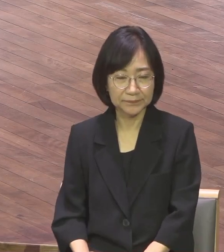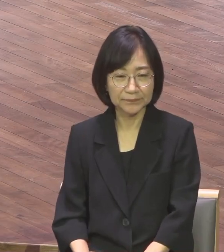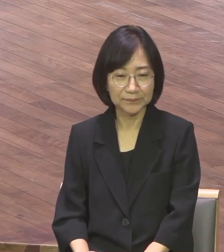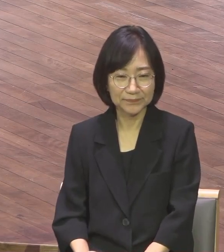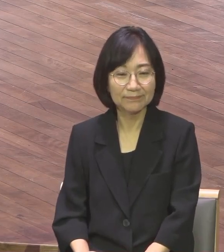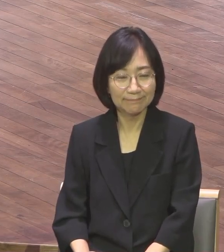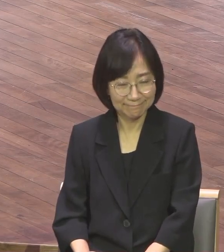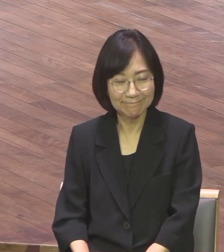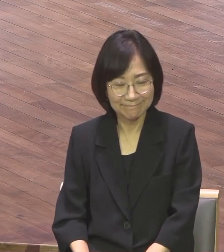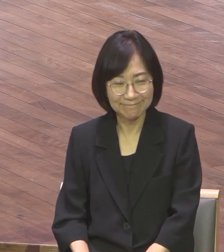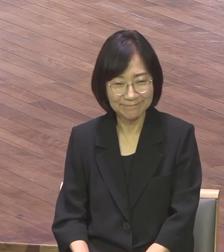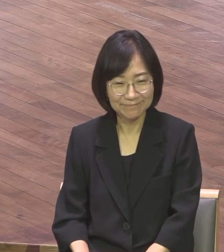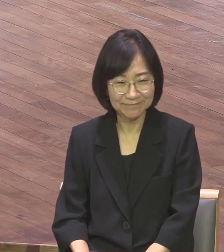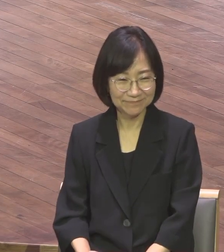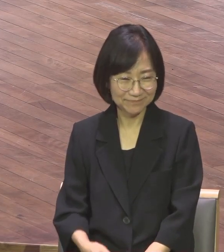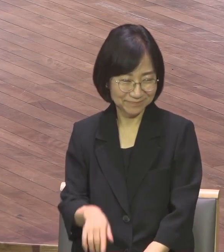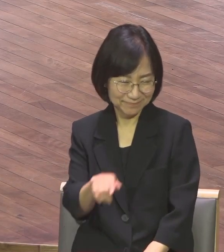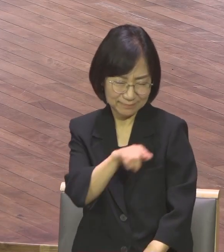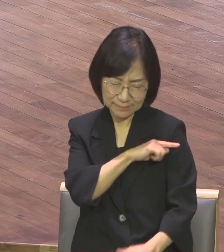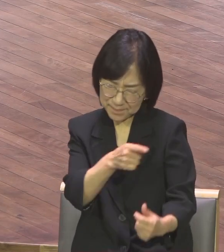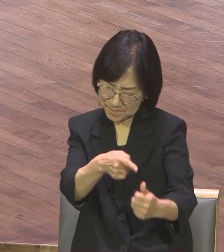참으로 우선순위가 뭐냐?